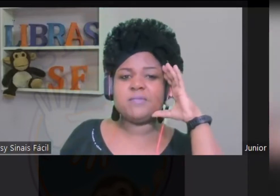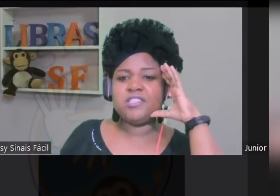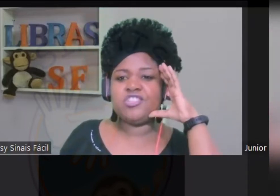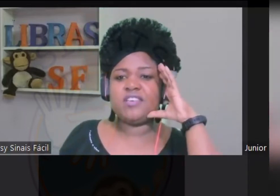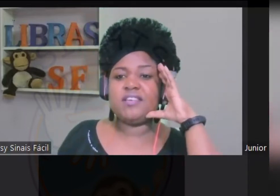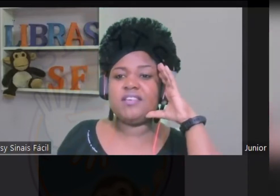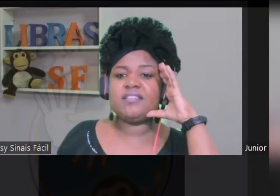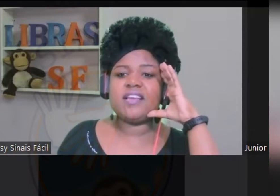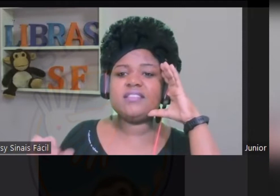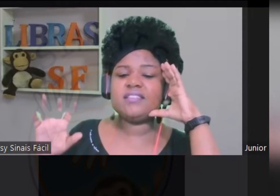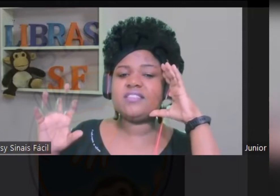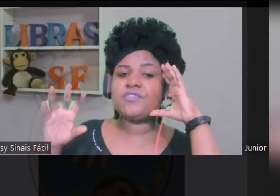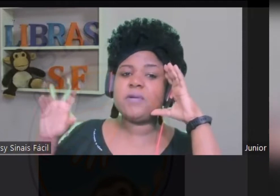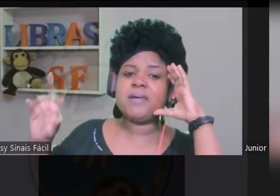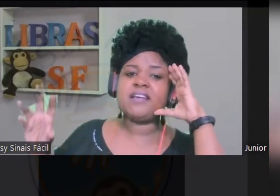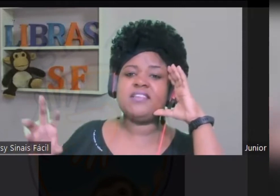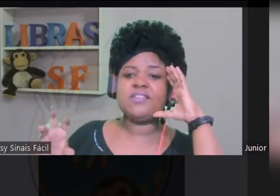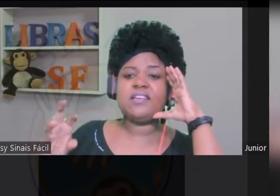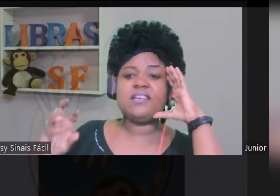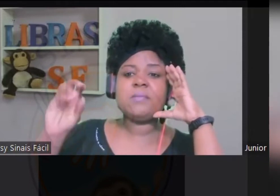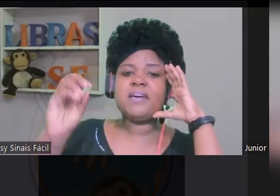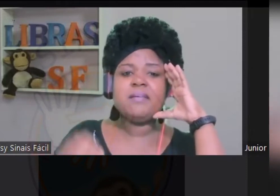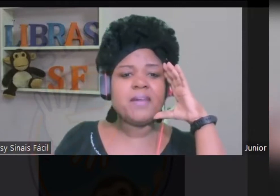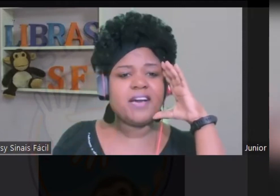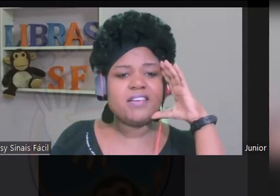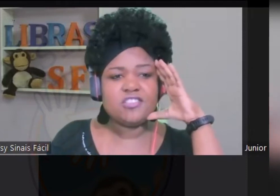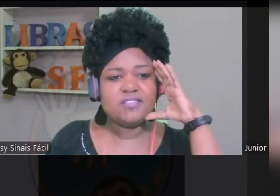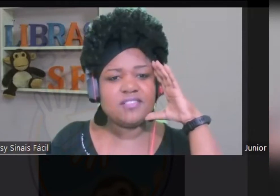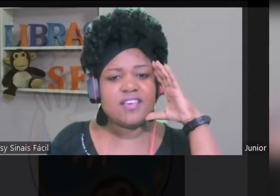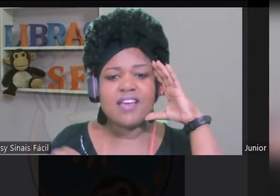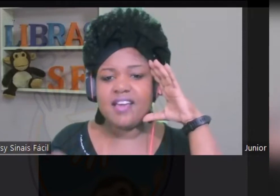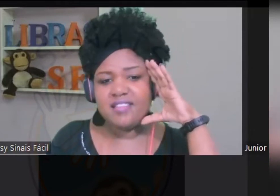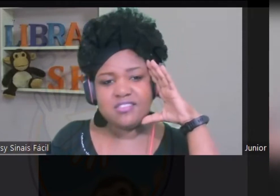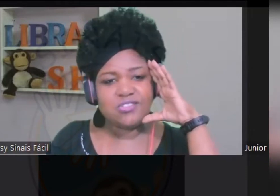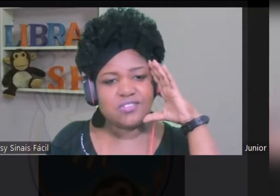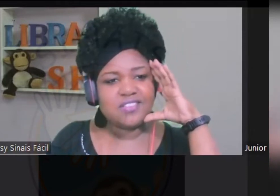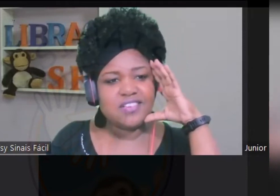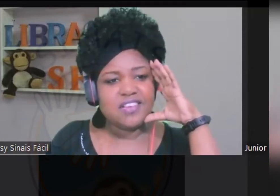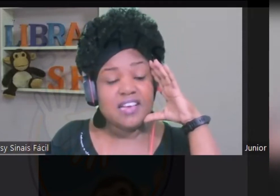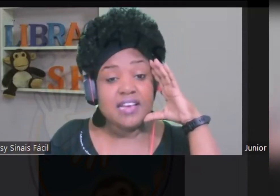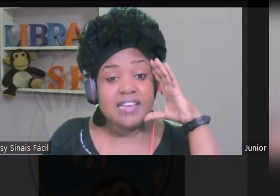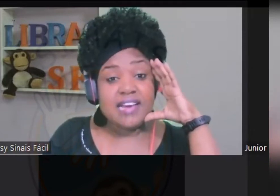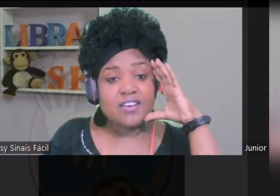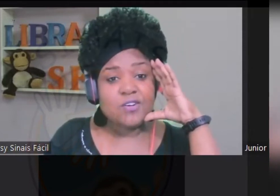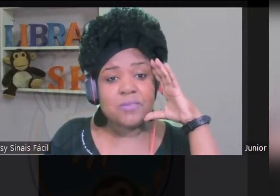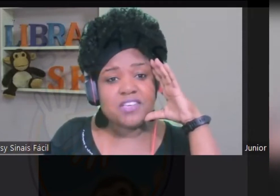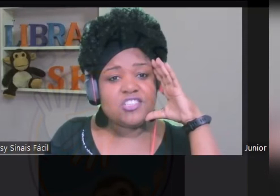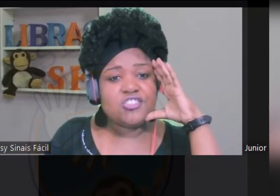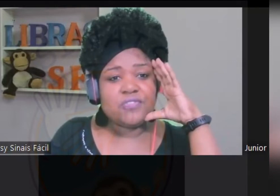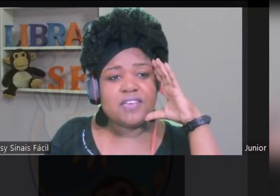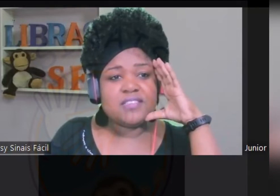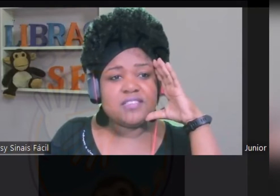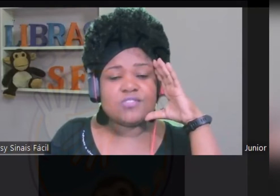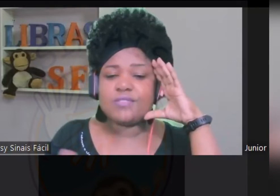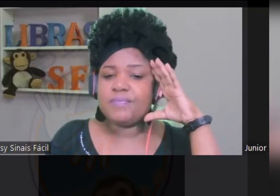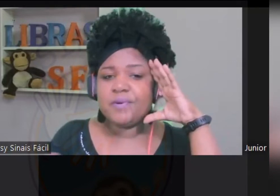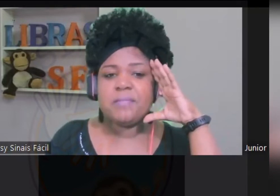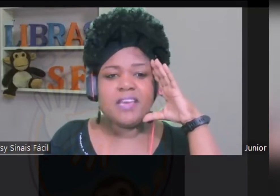transmitir e tenta transformar aquilo ali numa imagem. É isso. E aí, como que a gente faz isso? Por meio